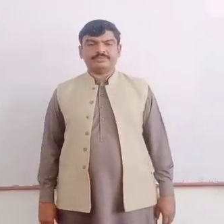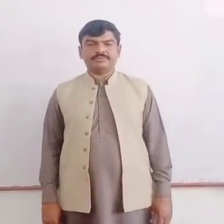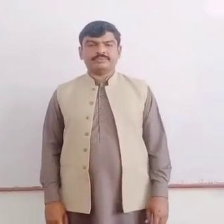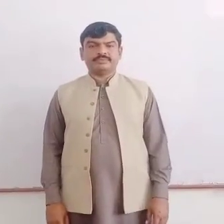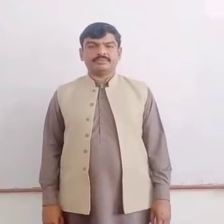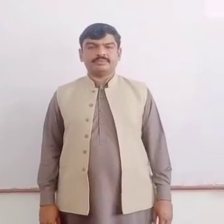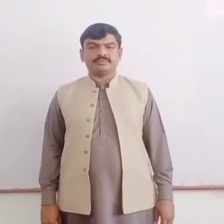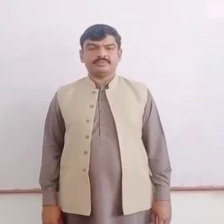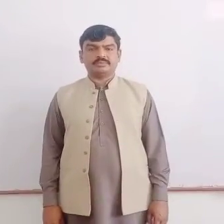गांव,